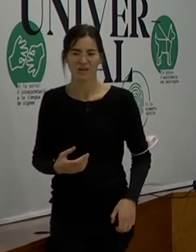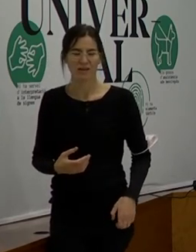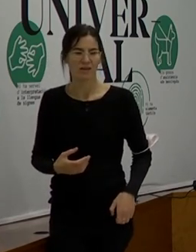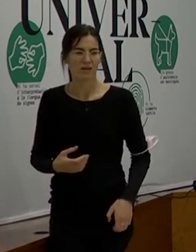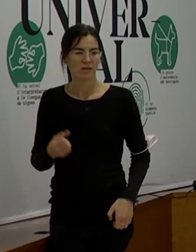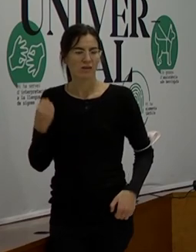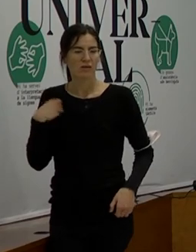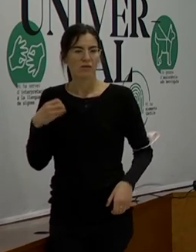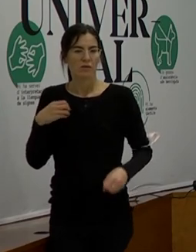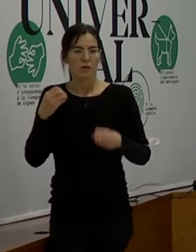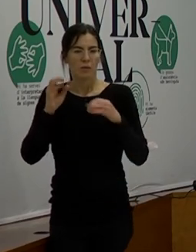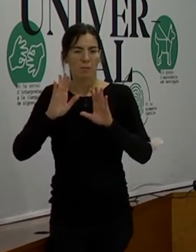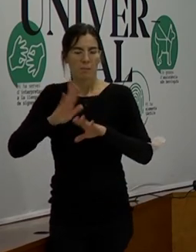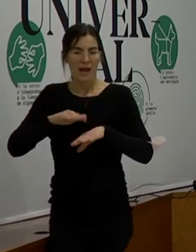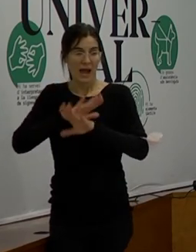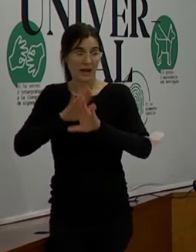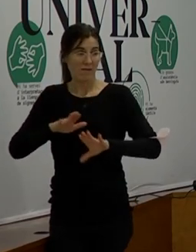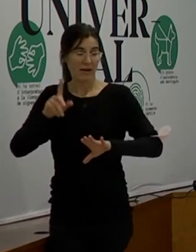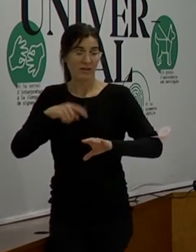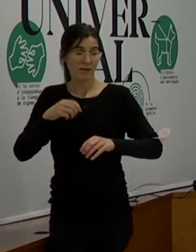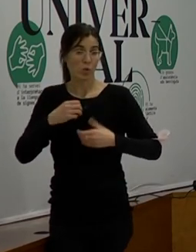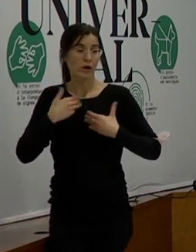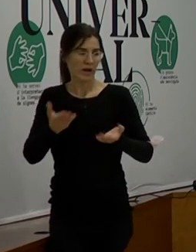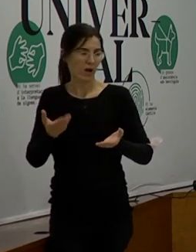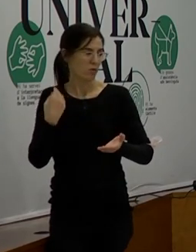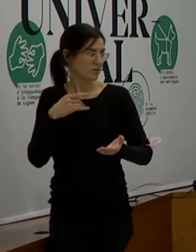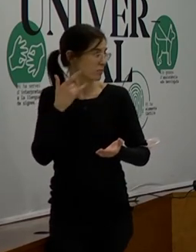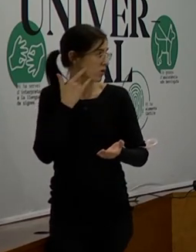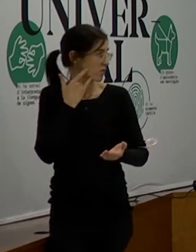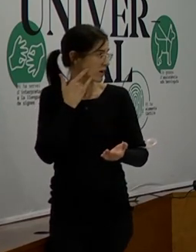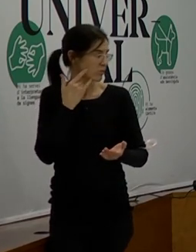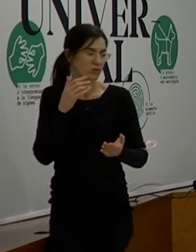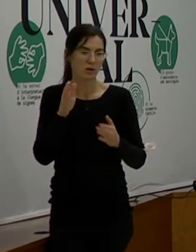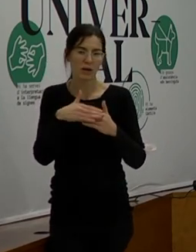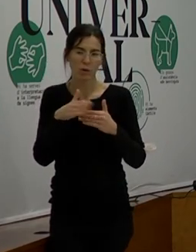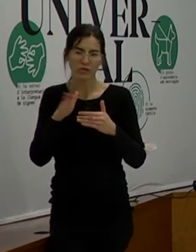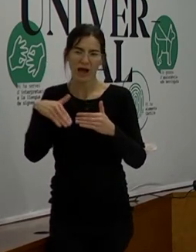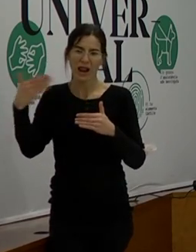para. Molt bé, i per acabar, hi ha un regalo. Els váters al costat de la porta.